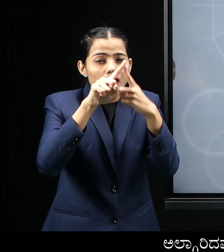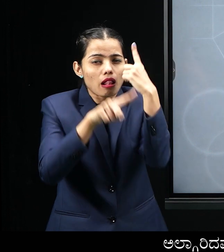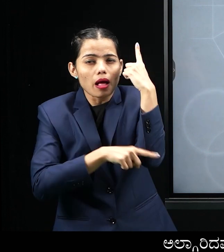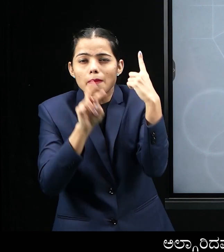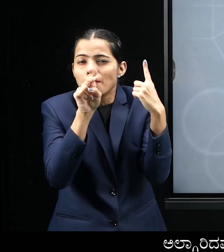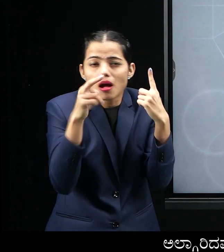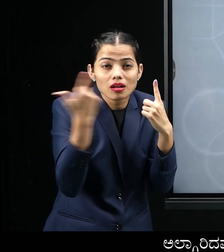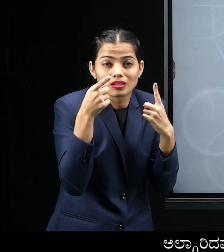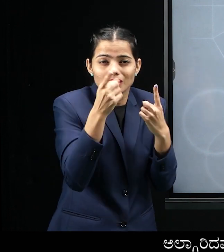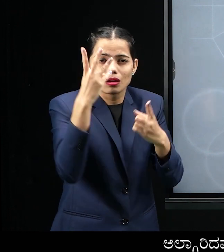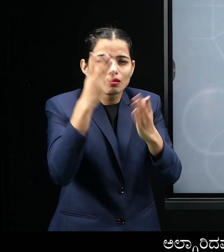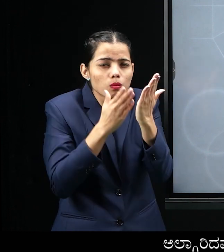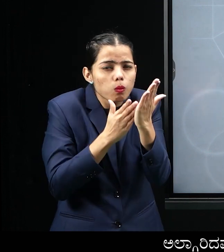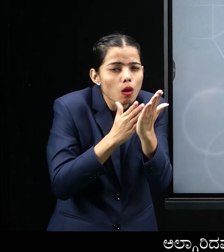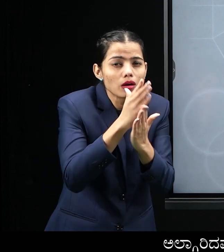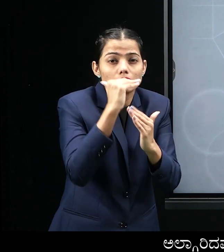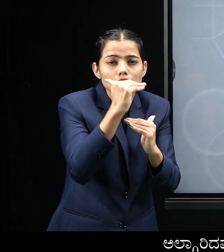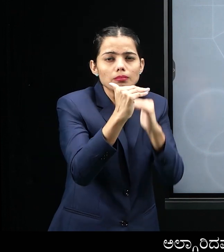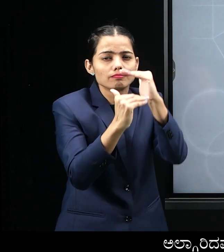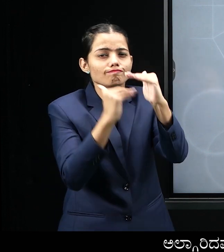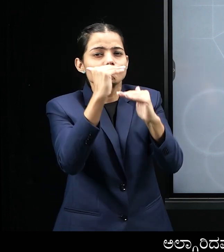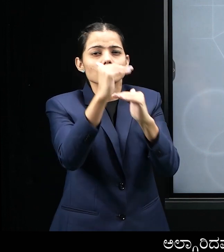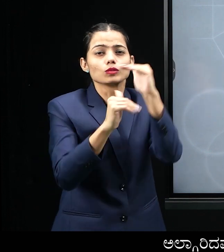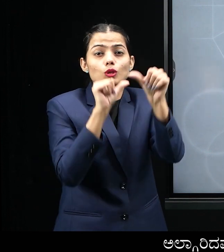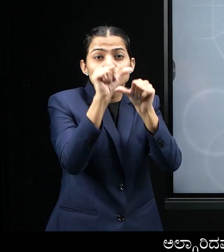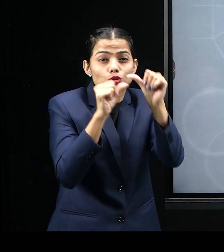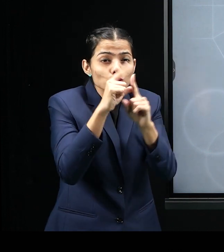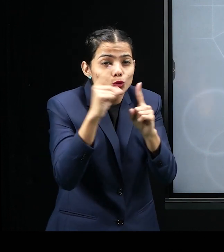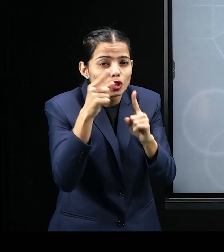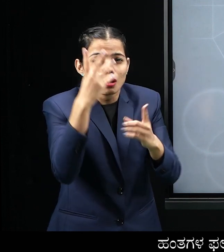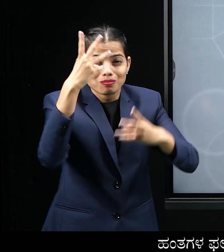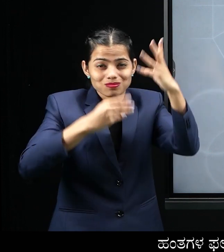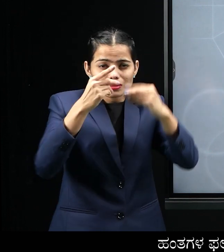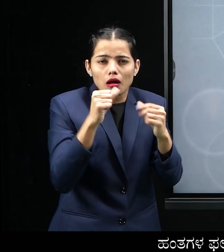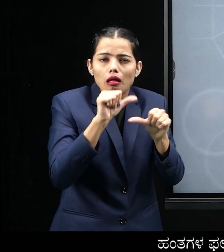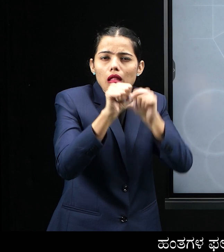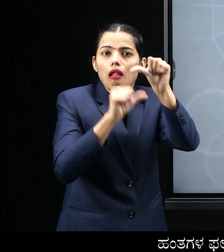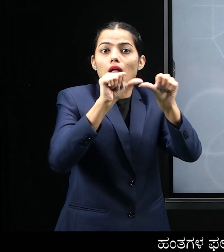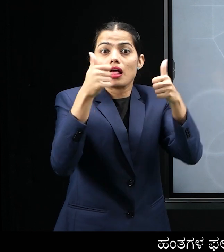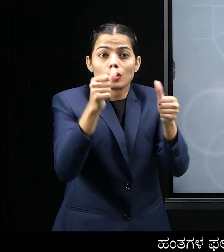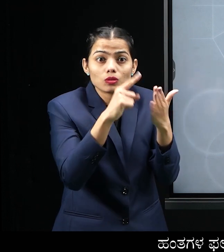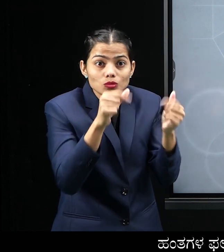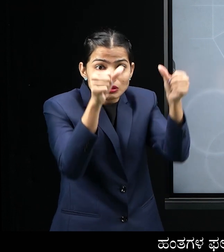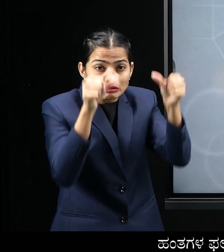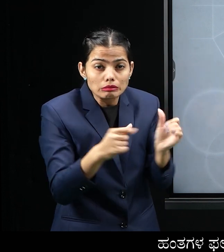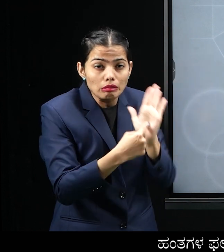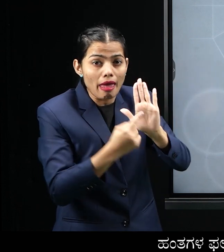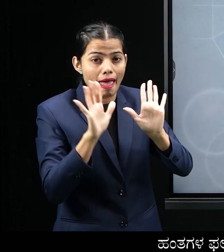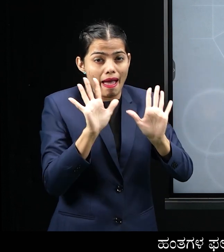ಅಲ್ಗಾರಿದಮ್ ಎಂದರೆ ಅಪೇಕ್ಷಿತ ಉತ್ತರವನ್ನು ಪಡೆಯುವವರೆಗೆ ಹಿಂದಿನ ಹಂತಗಳ ಫಲಿತಾಂಶಗಳನ್ನು ಅನುಕ್ರಮವಾಗಿ